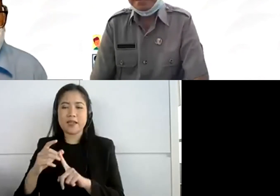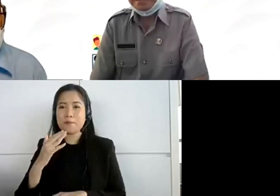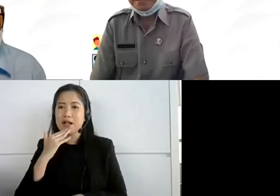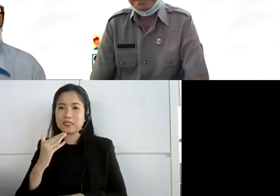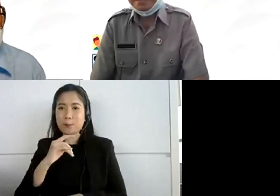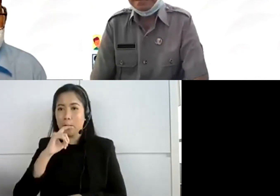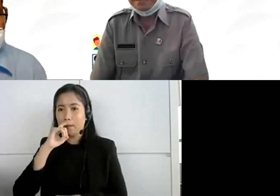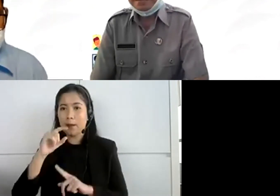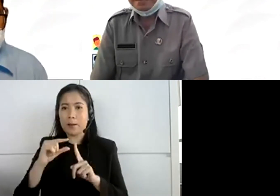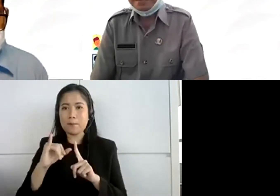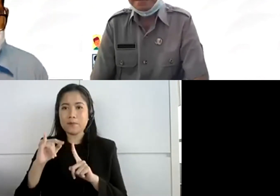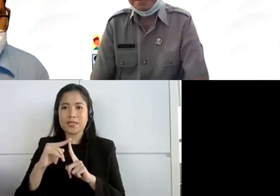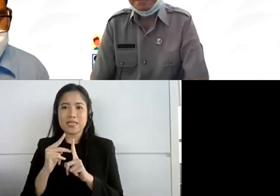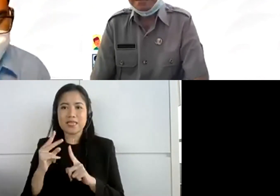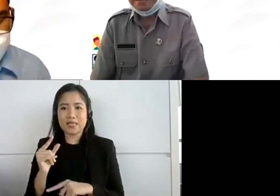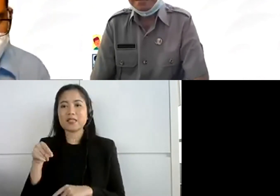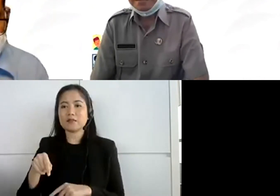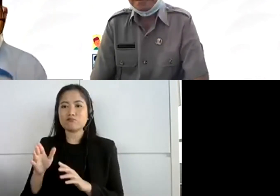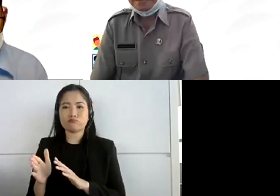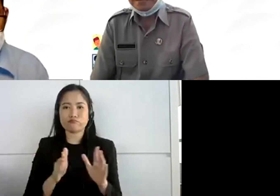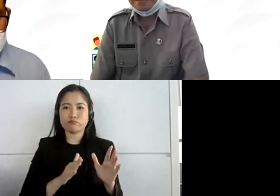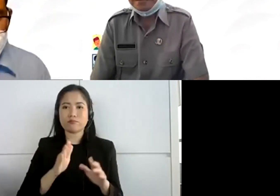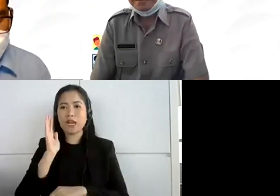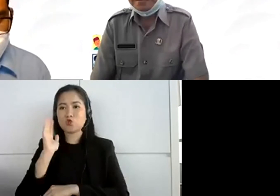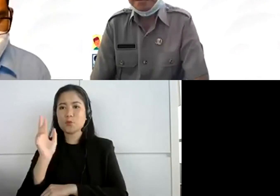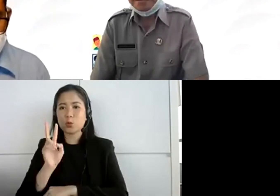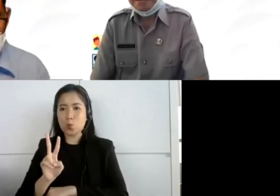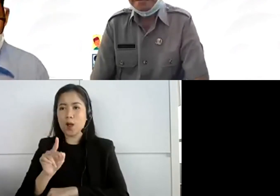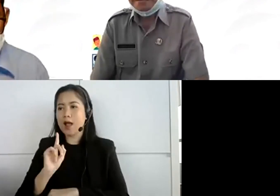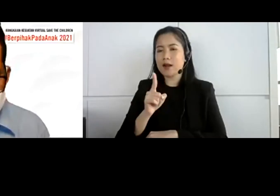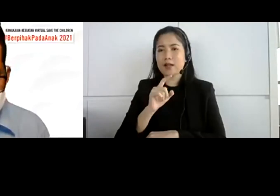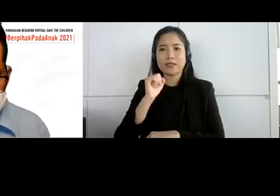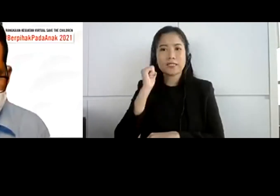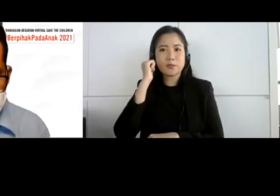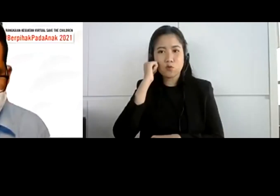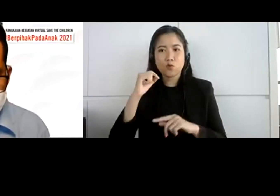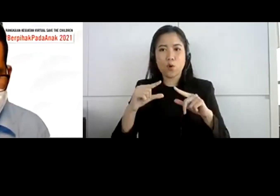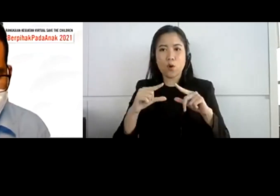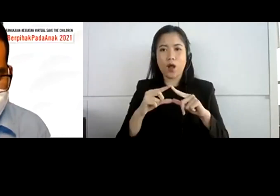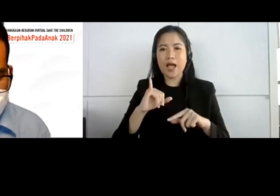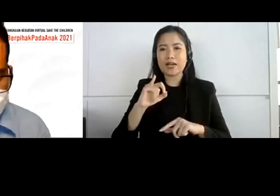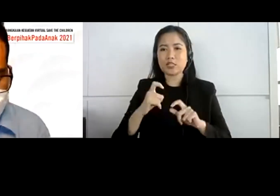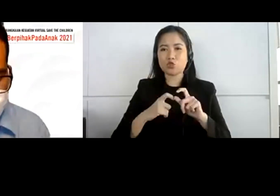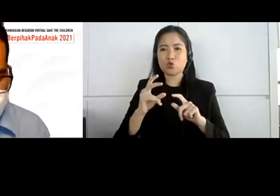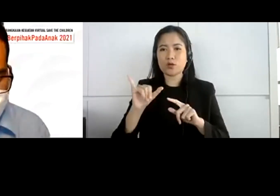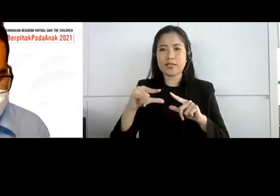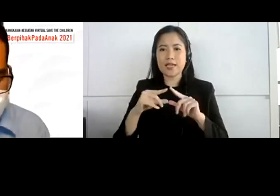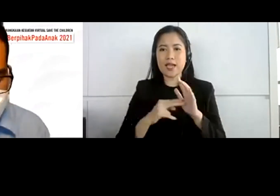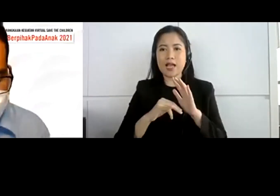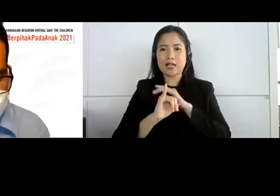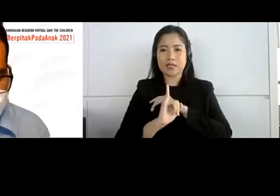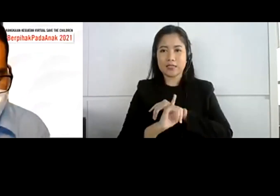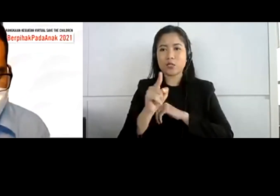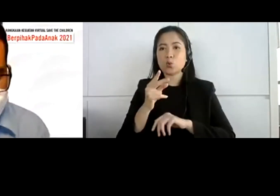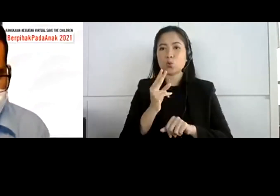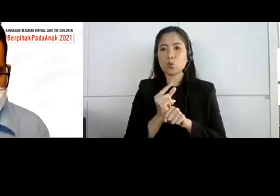mau geser ke narasumber kita yang kedua. Ada Ibu Ari Suryani SPD, Guru